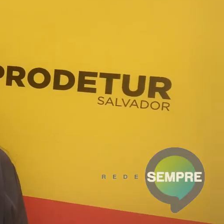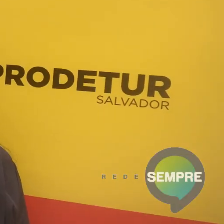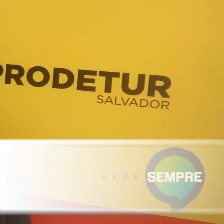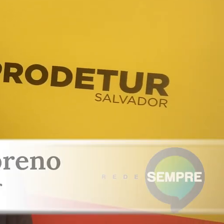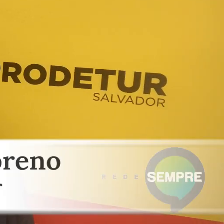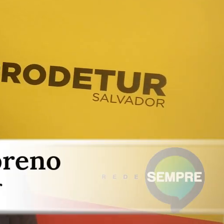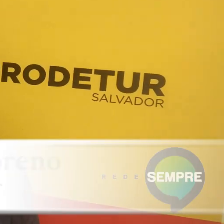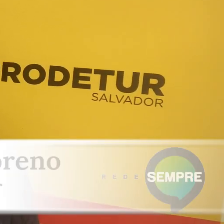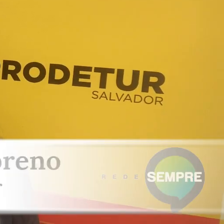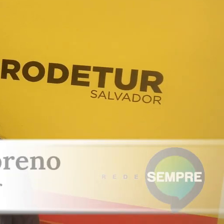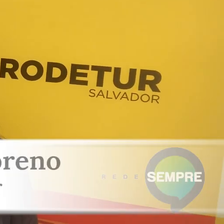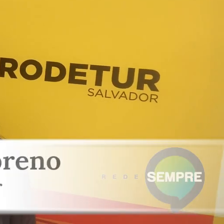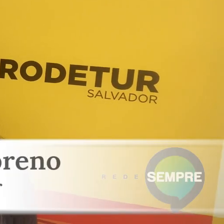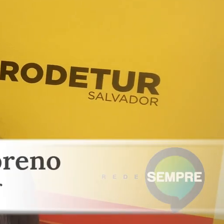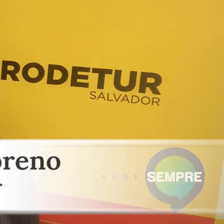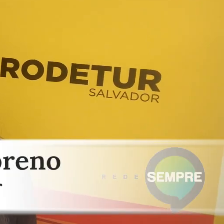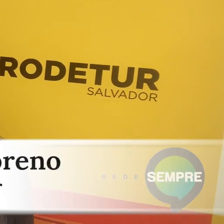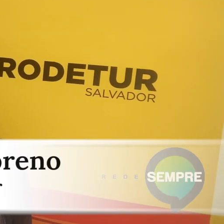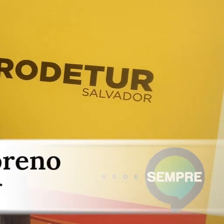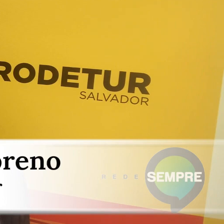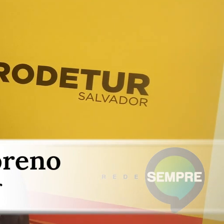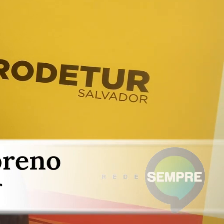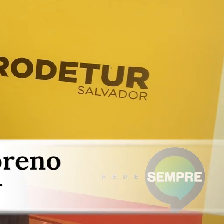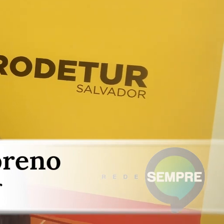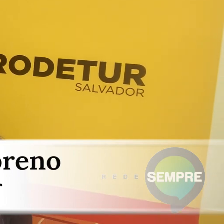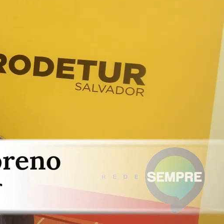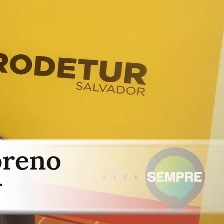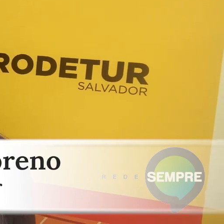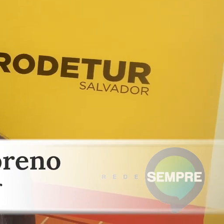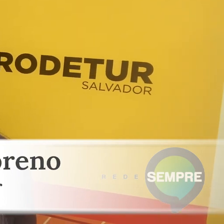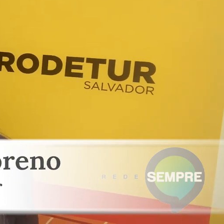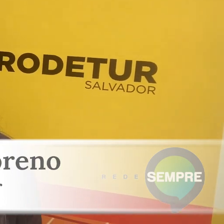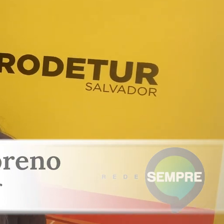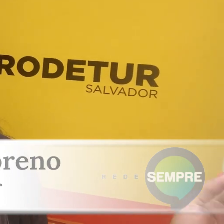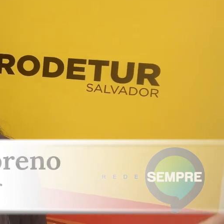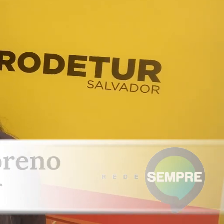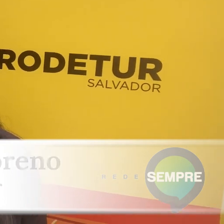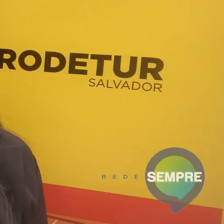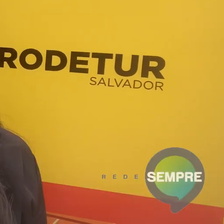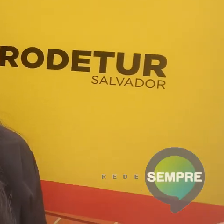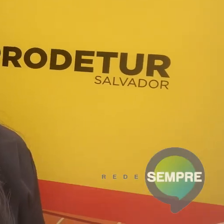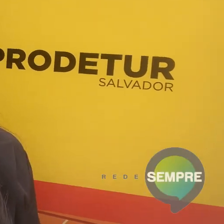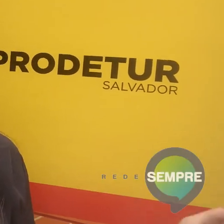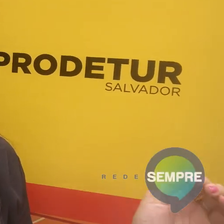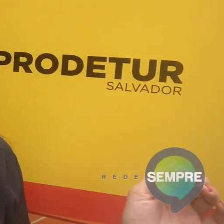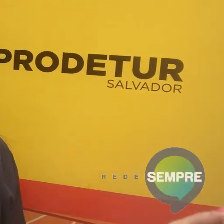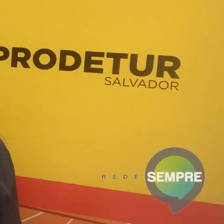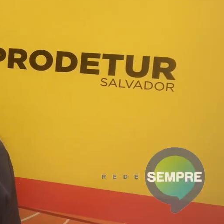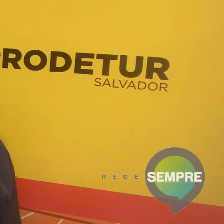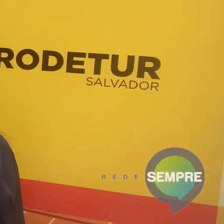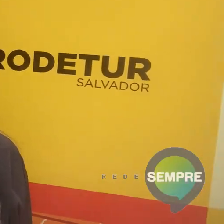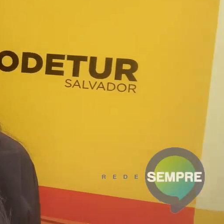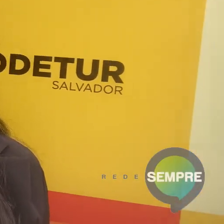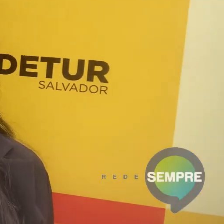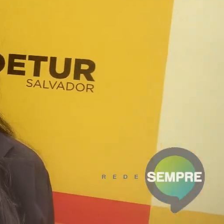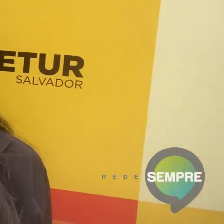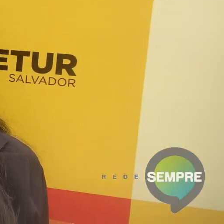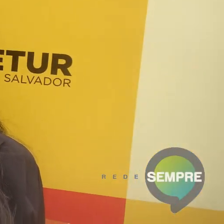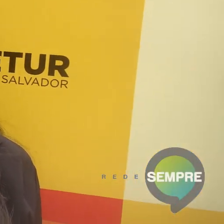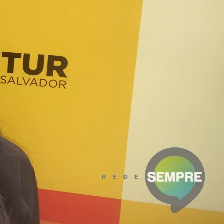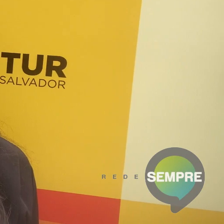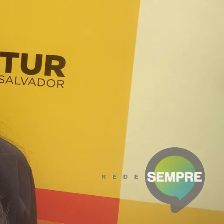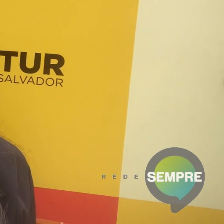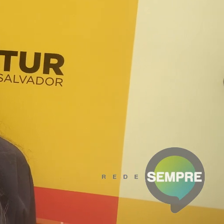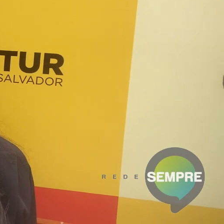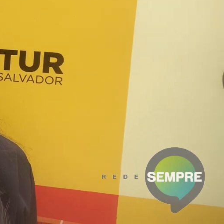A Rede Sempre está marcando presença na abertura da segunda edição do festival Salvador Capital Afro, evento